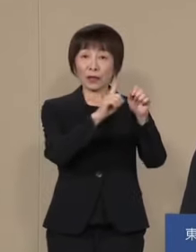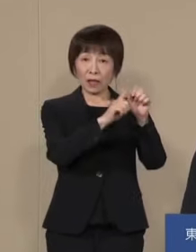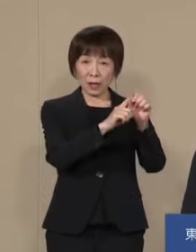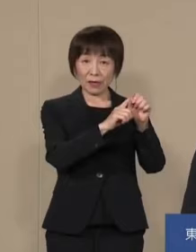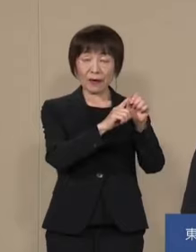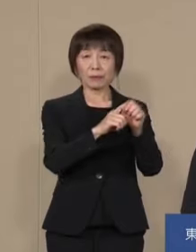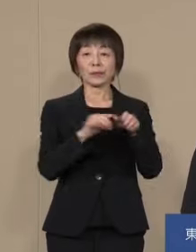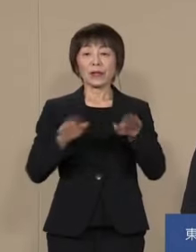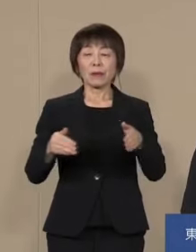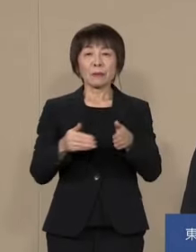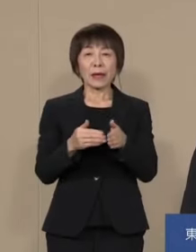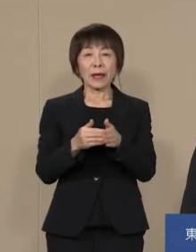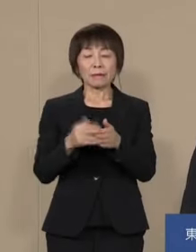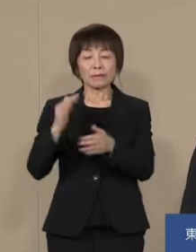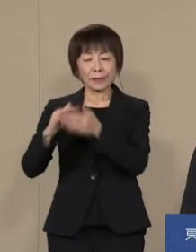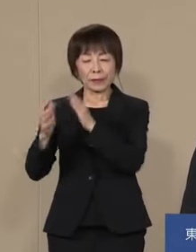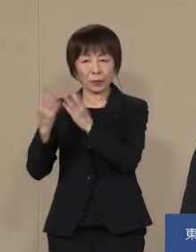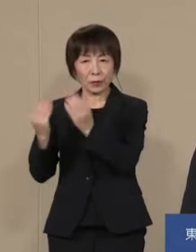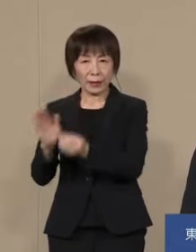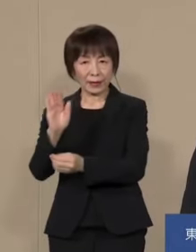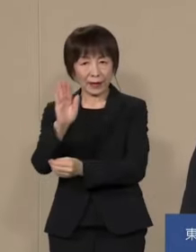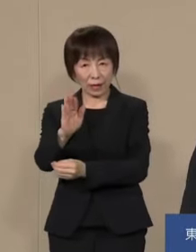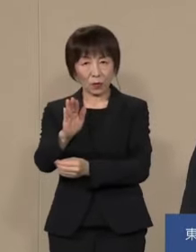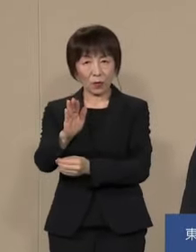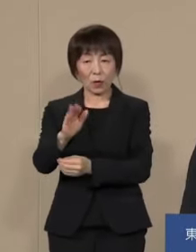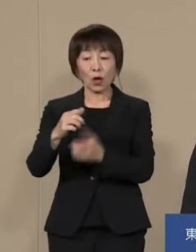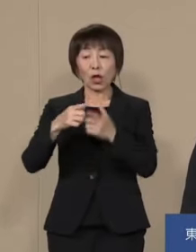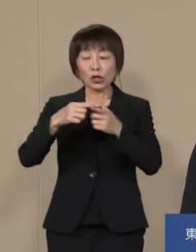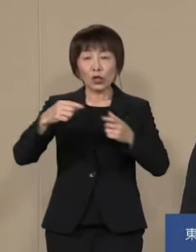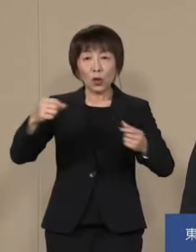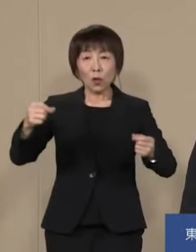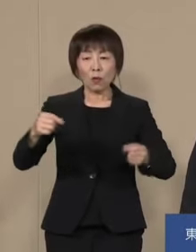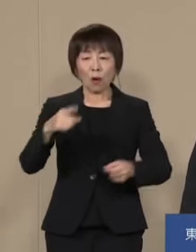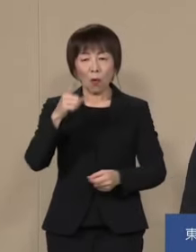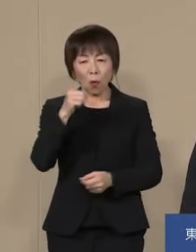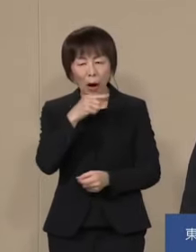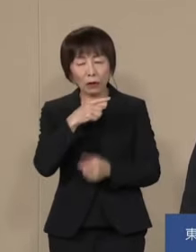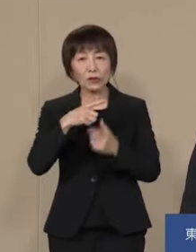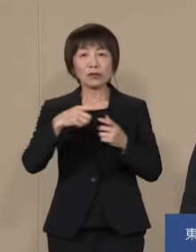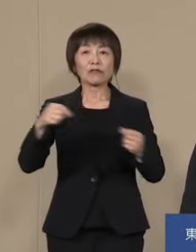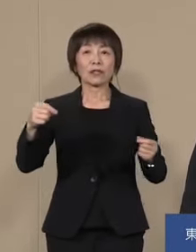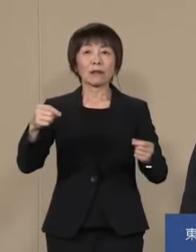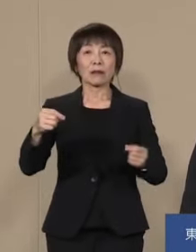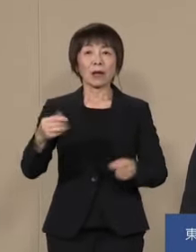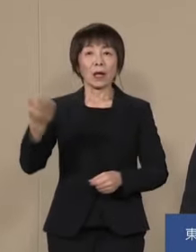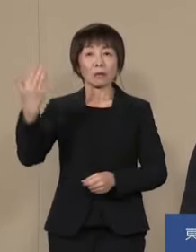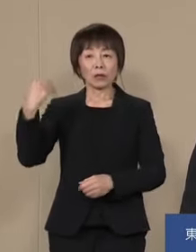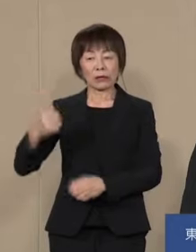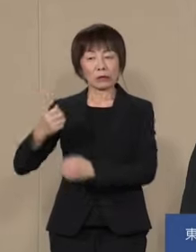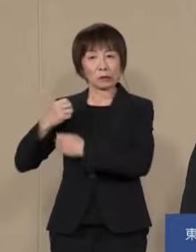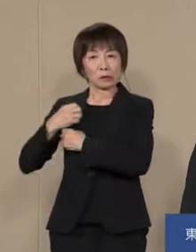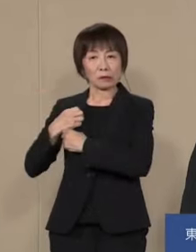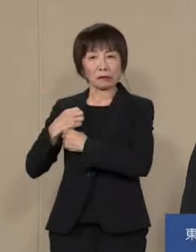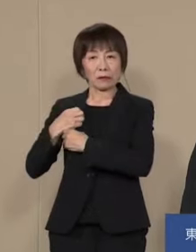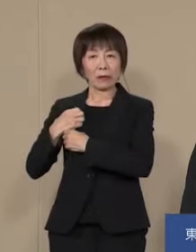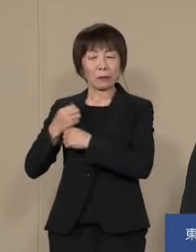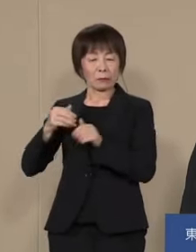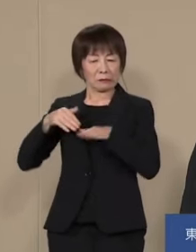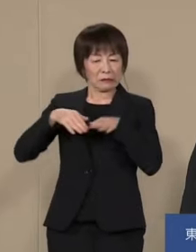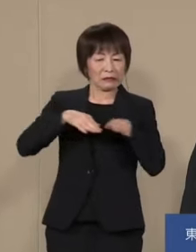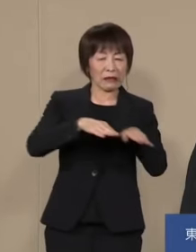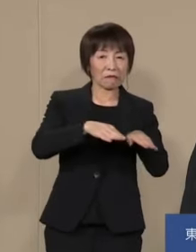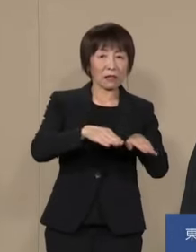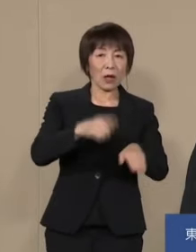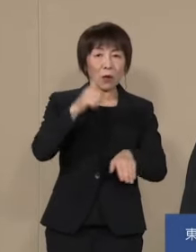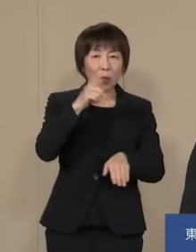にこれまで戦後日本は悪い国だった旧日本軍は侵略をした悪いことをしたと